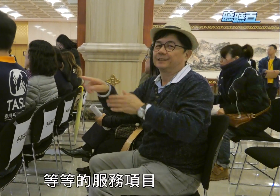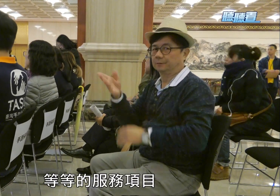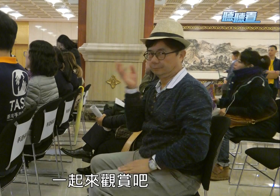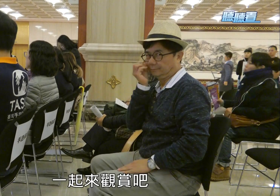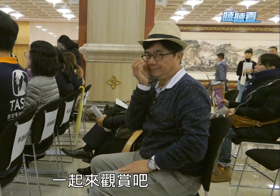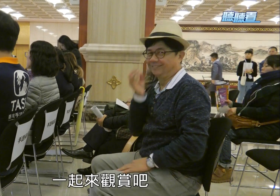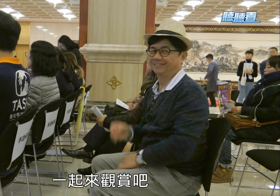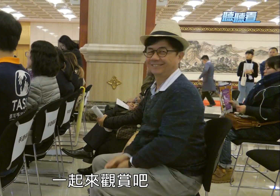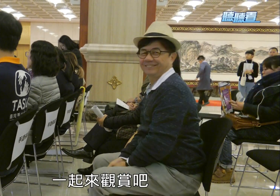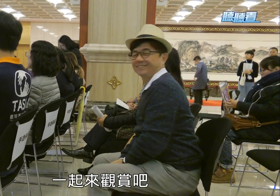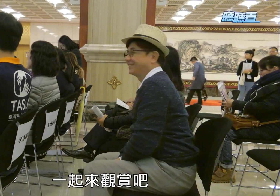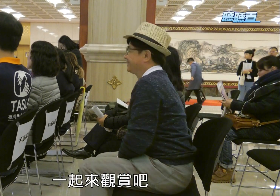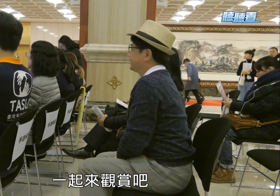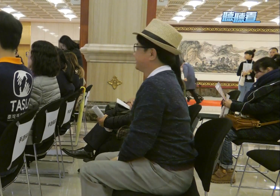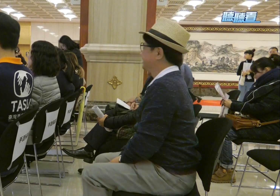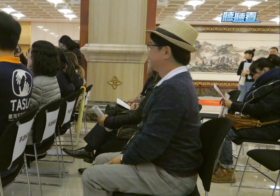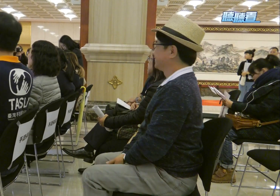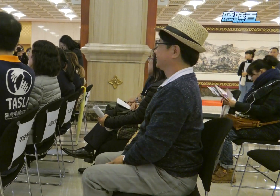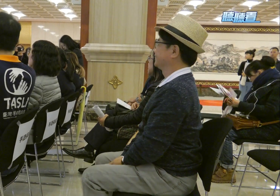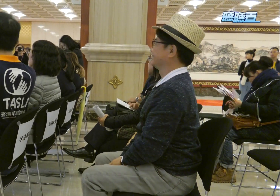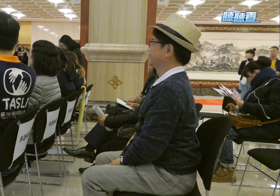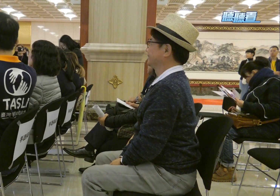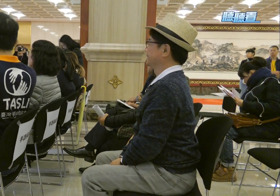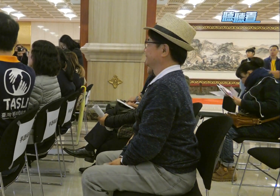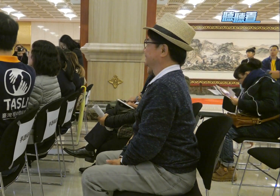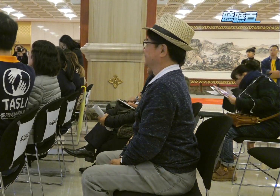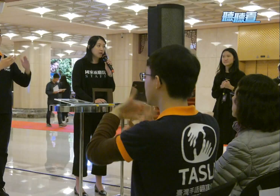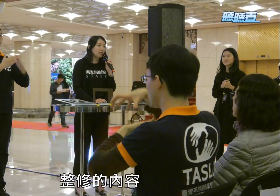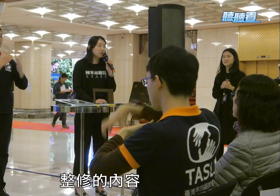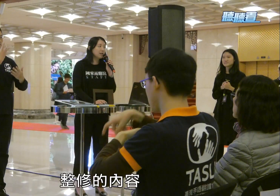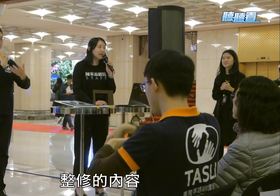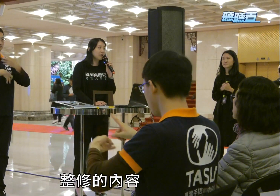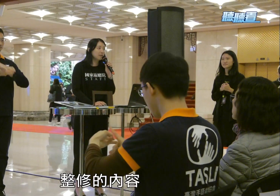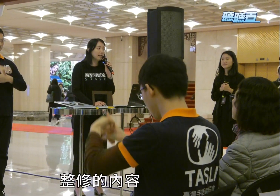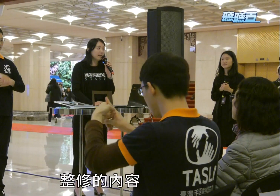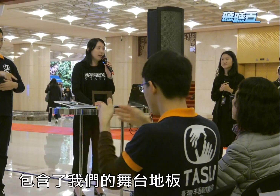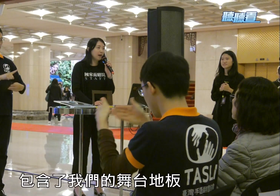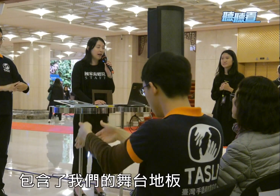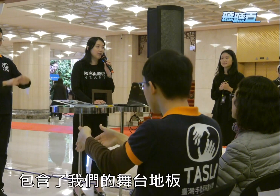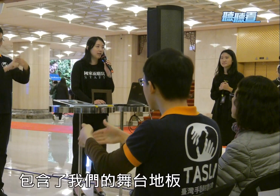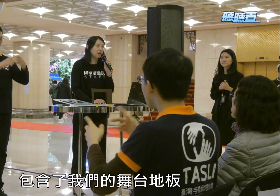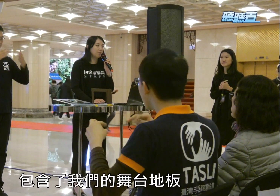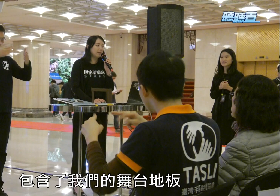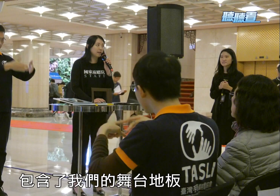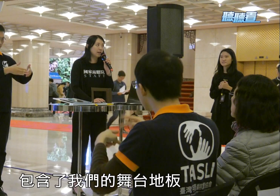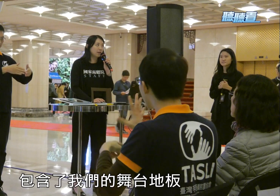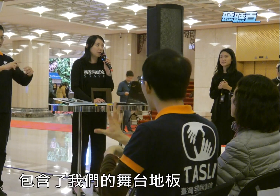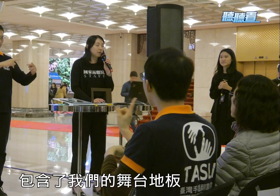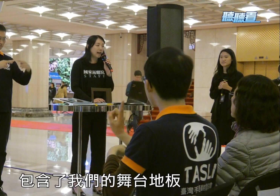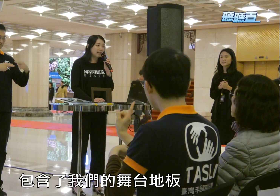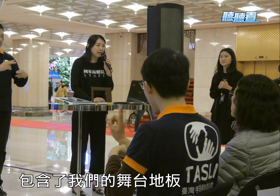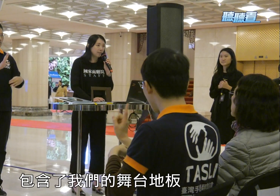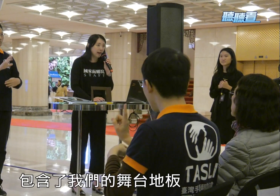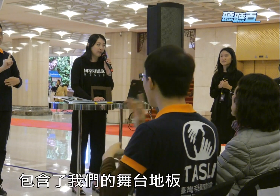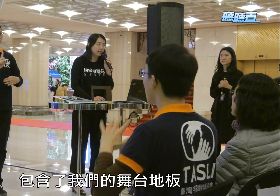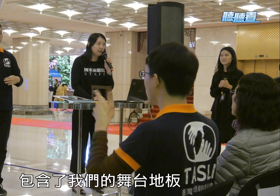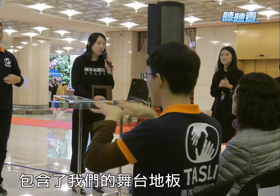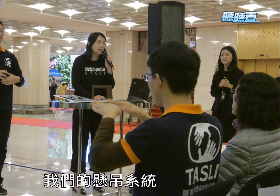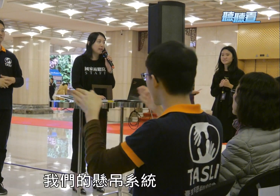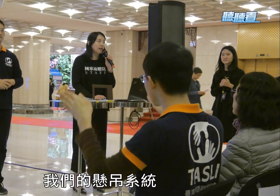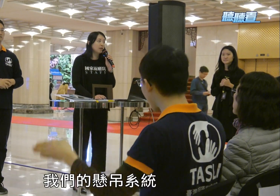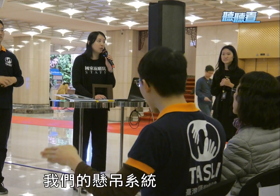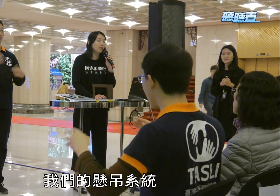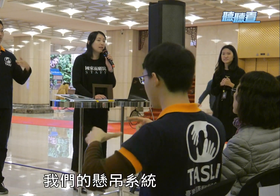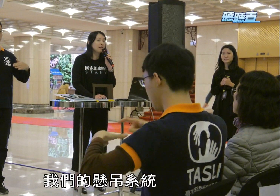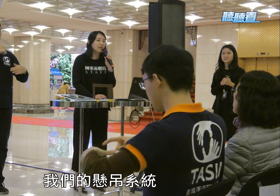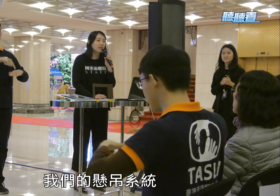目。一起来观赏吧。 是德国的奇聚公司，还有整修的内容呢，包含了我们的舞台地板、我